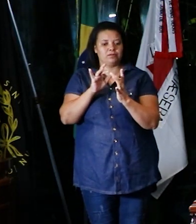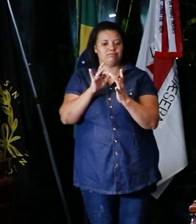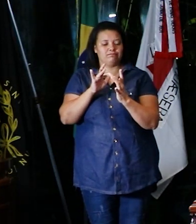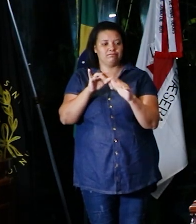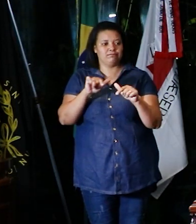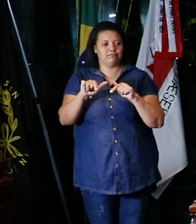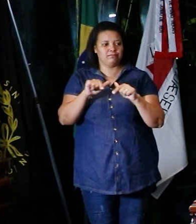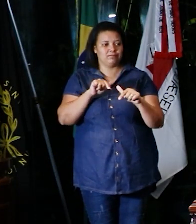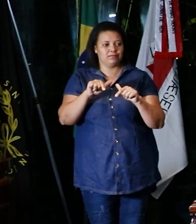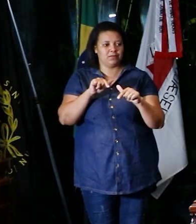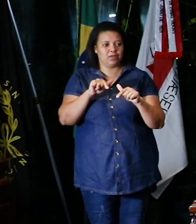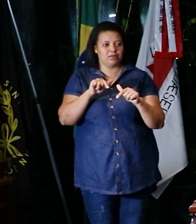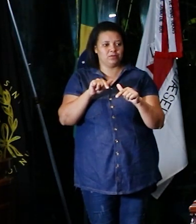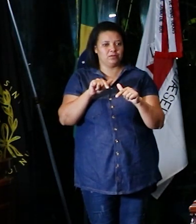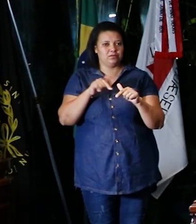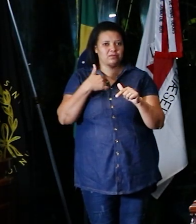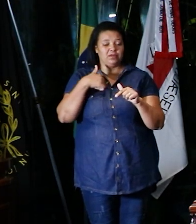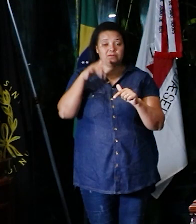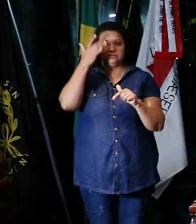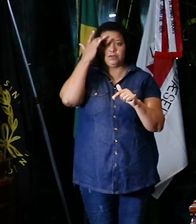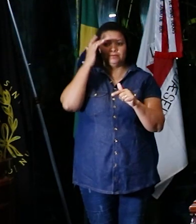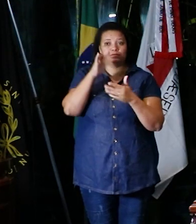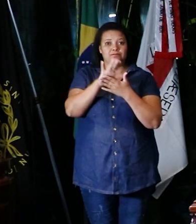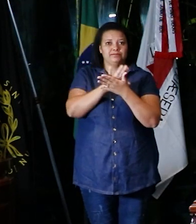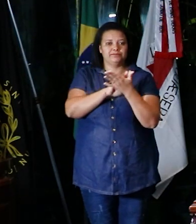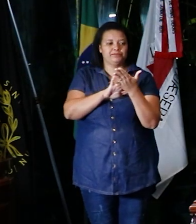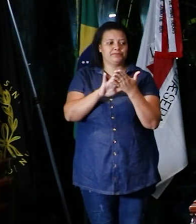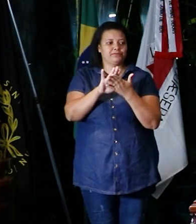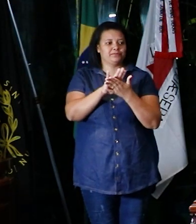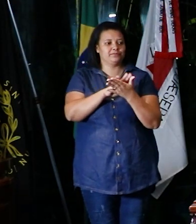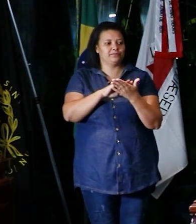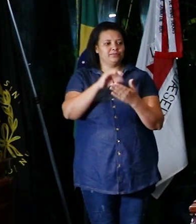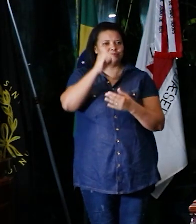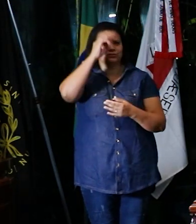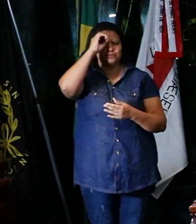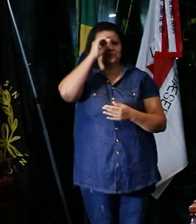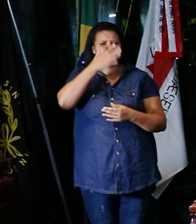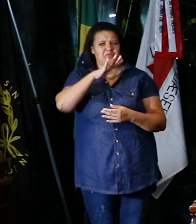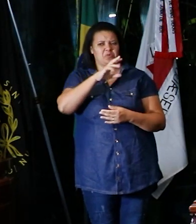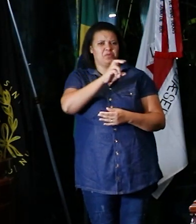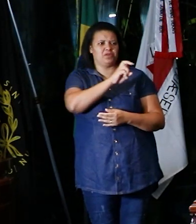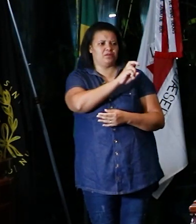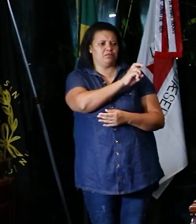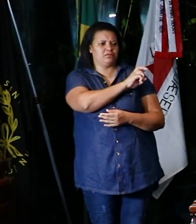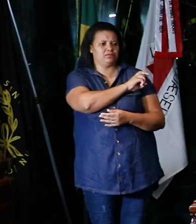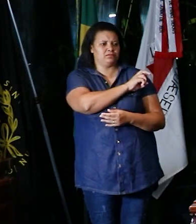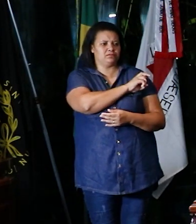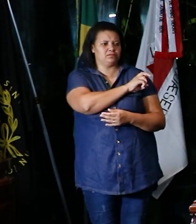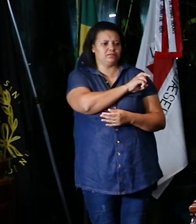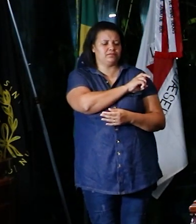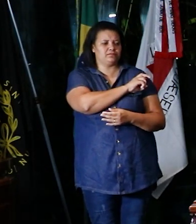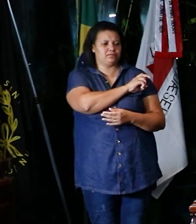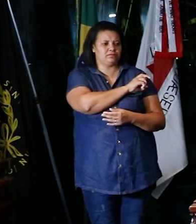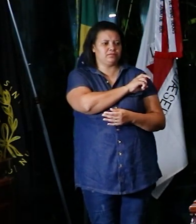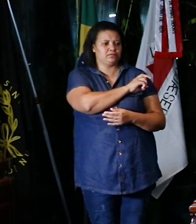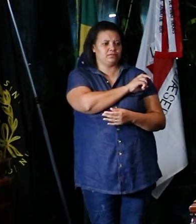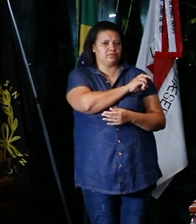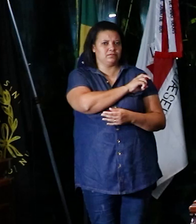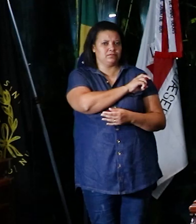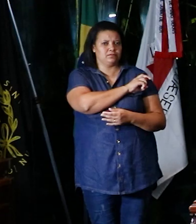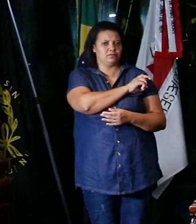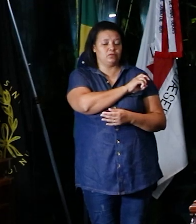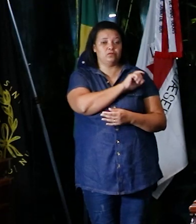sem nenhuma interferência, porque eu não sabia nada a respeito. Eu devia estar na quinta série. E foi a morte